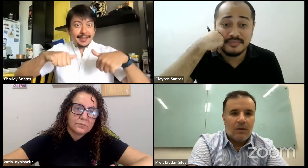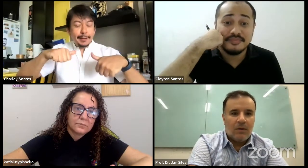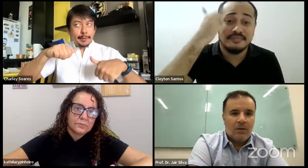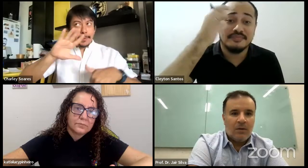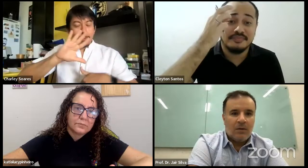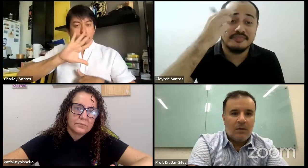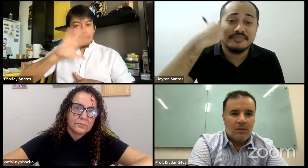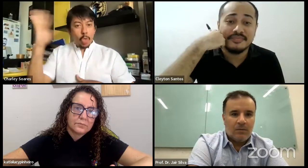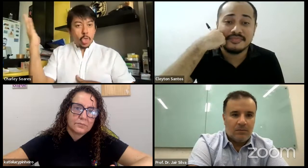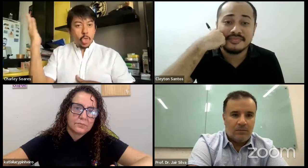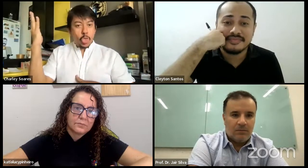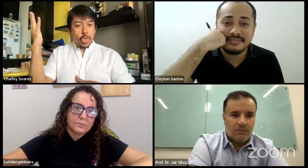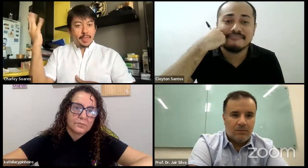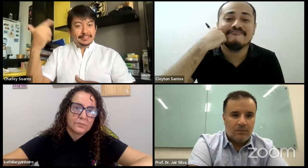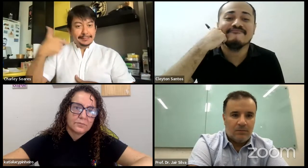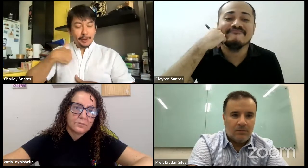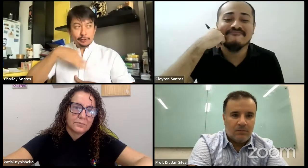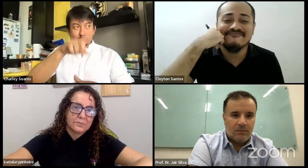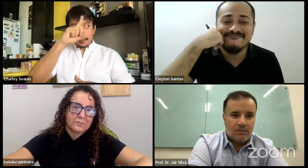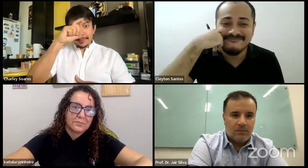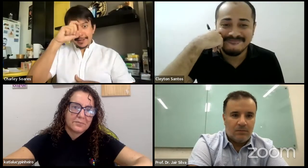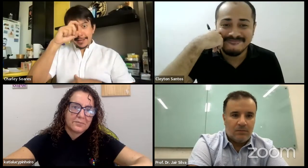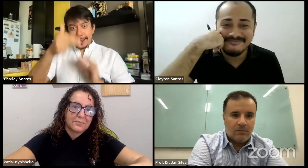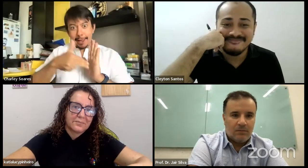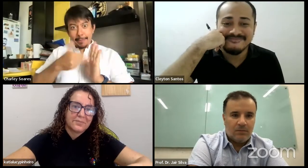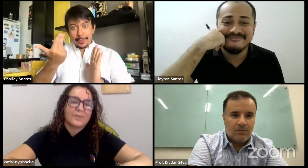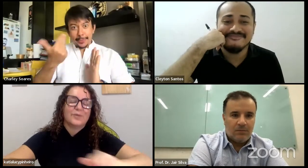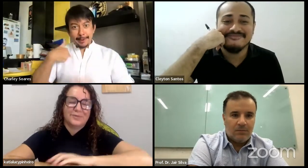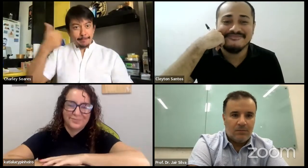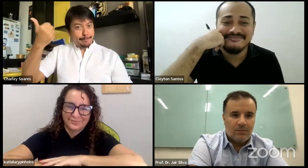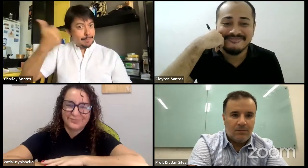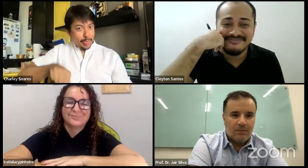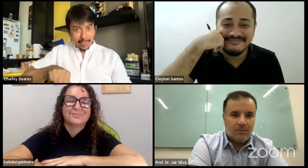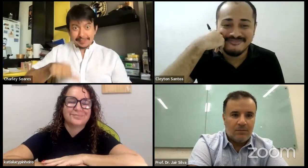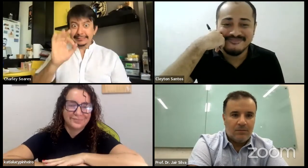Então, lembro que na época da sua qualificação,